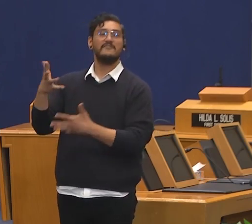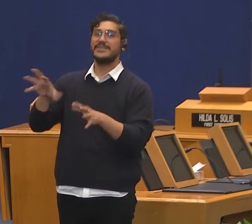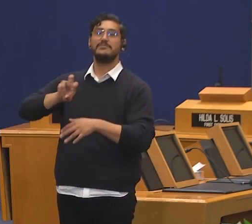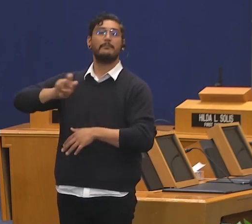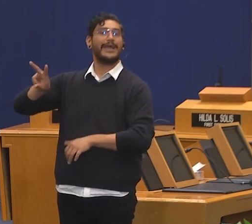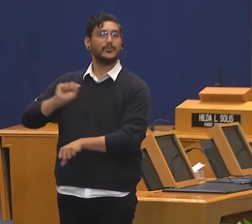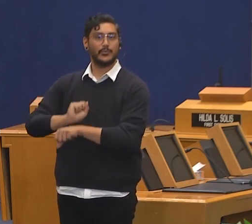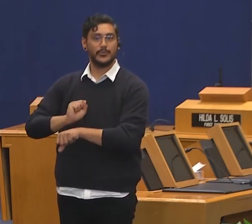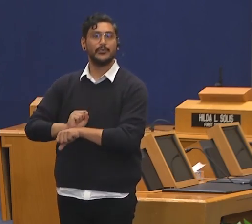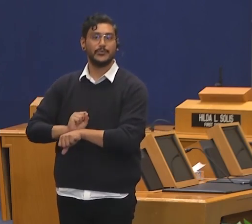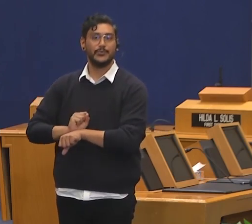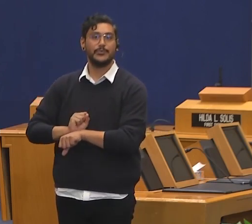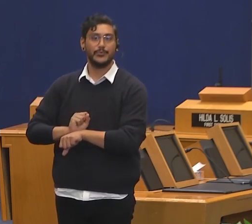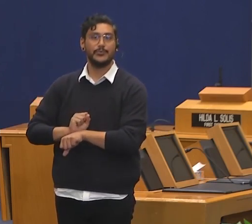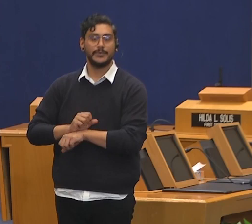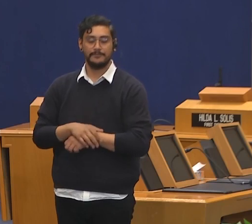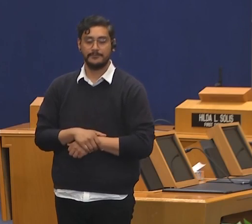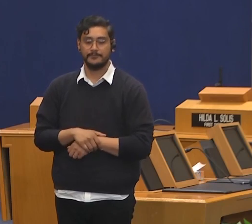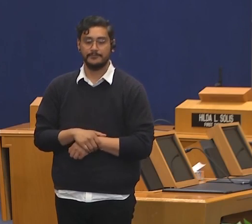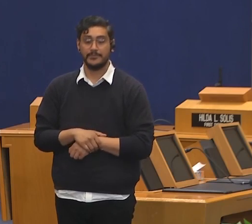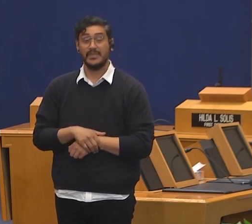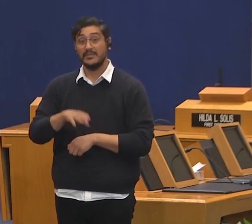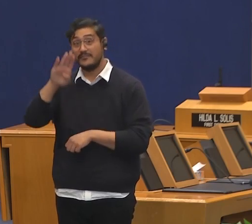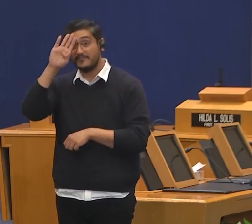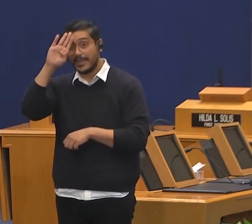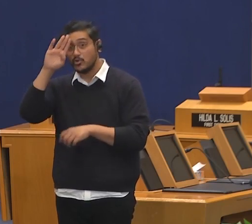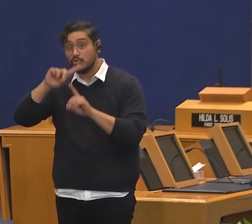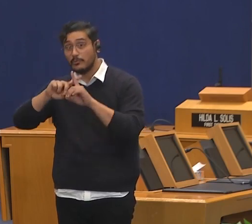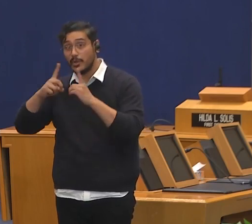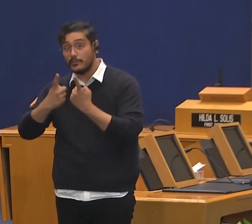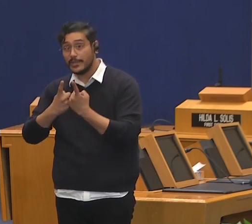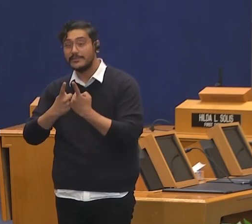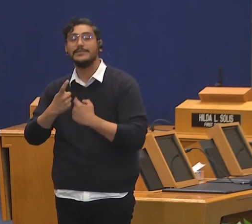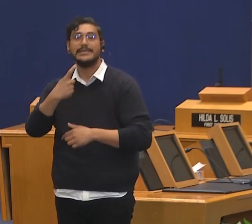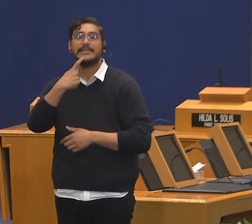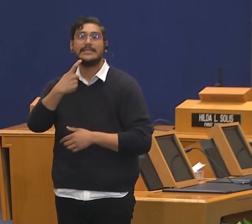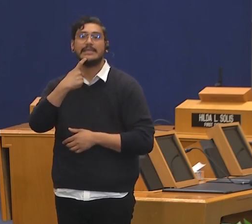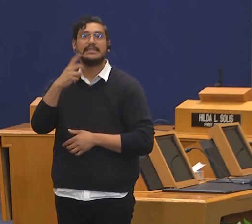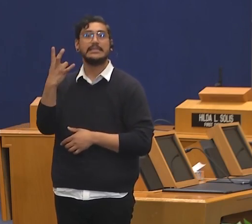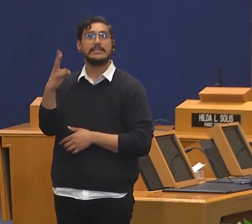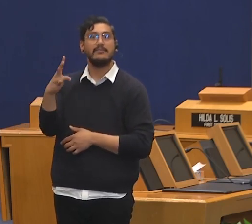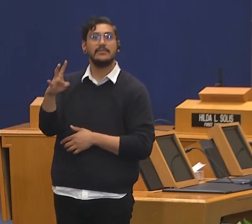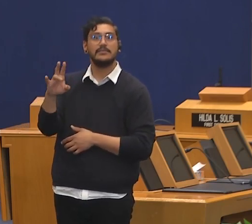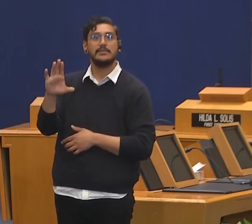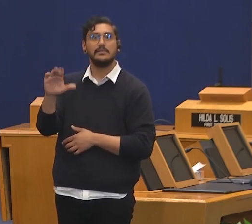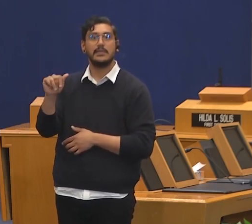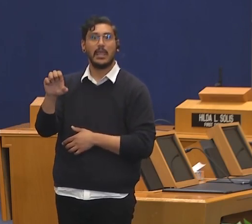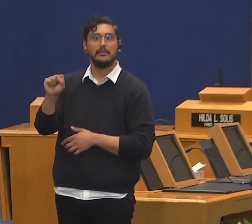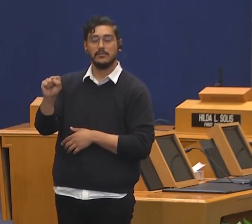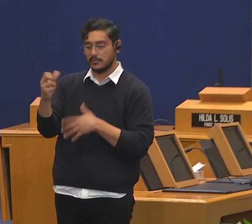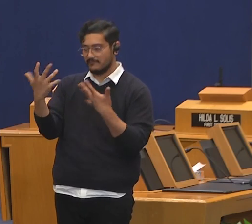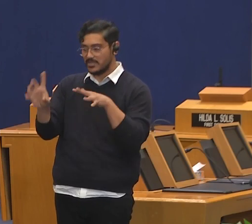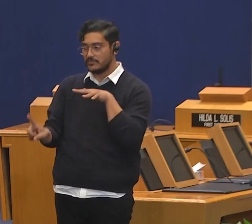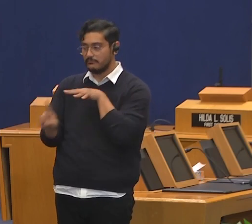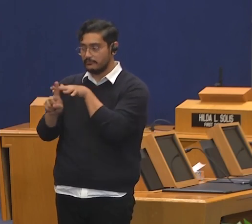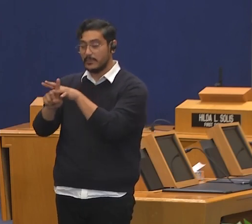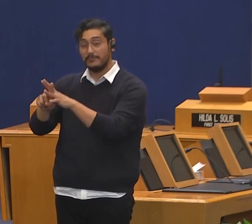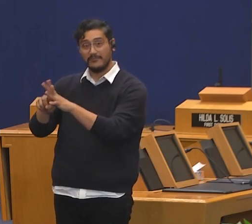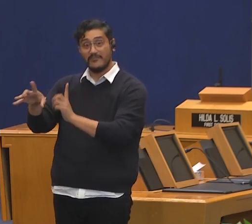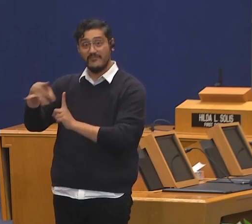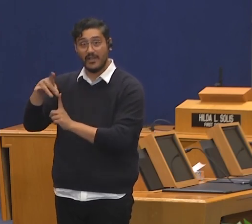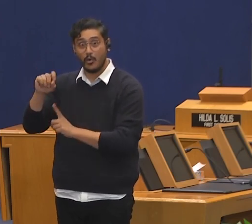trabajar. El Departamento de Bomberos del Condado de Los Ángeles informa 17 casos positivos entre el personal,